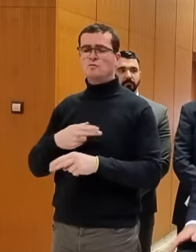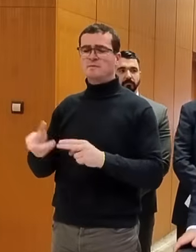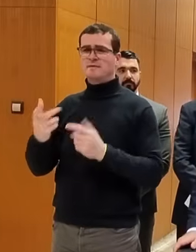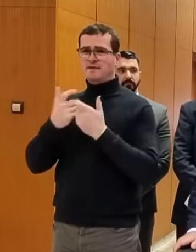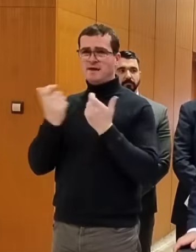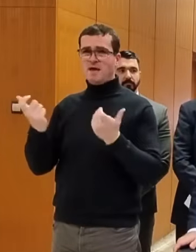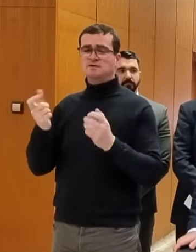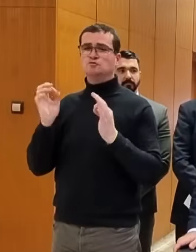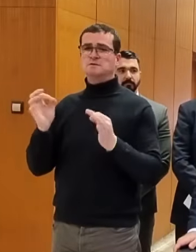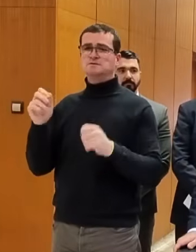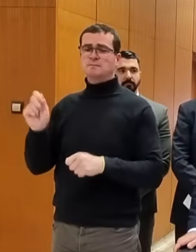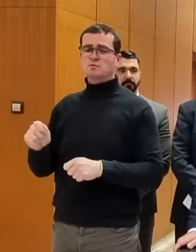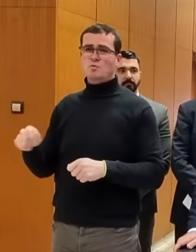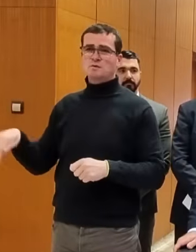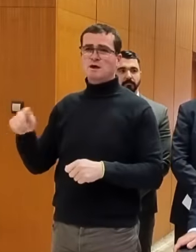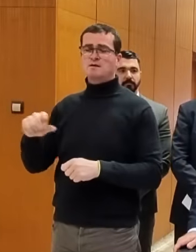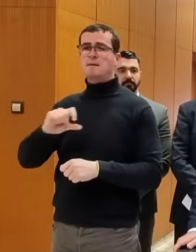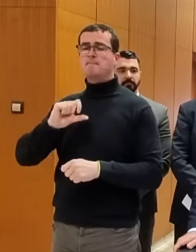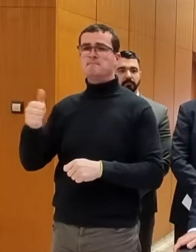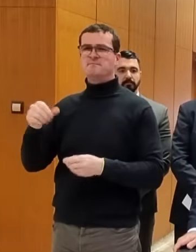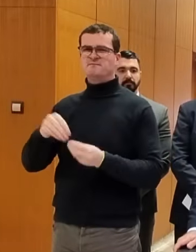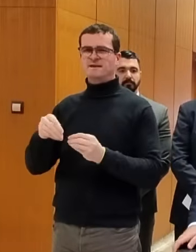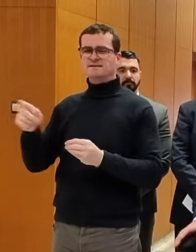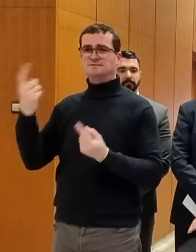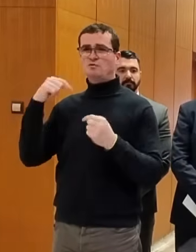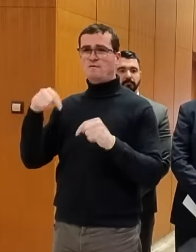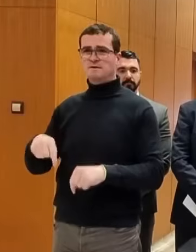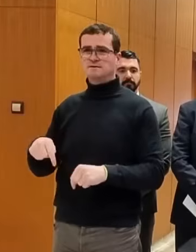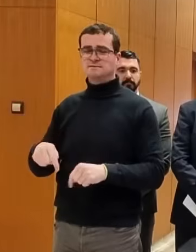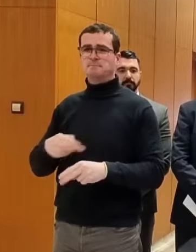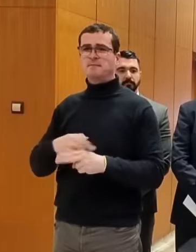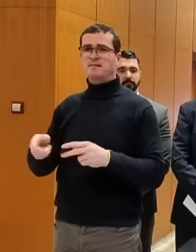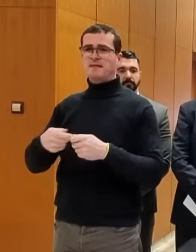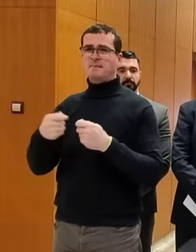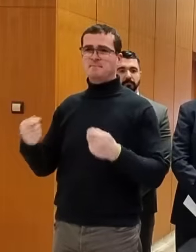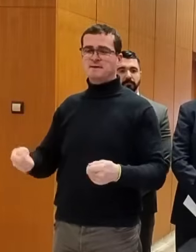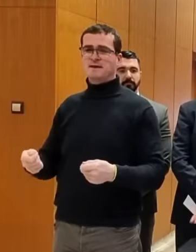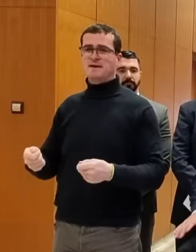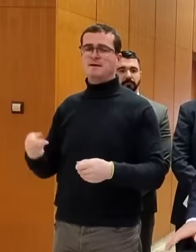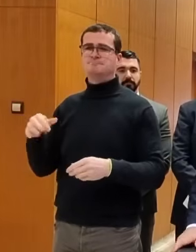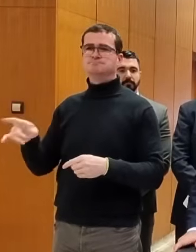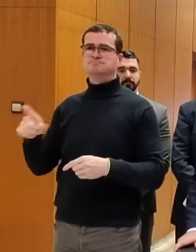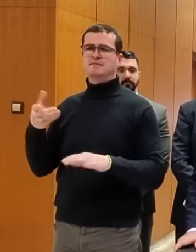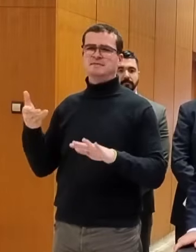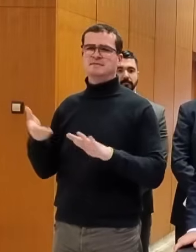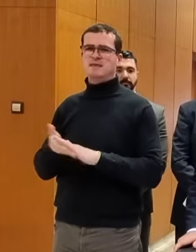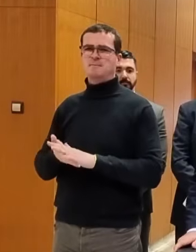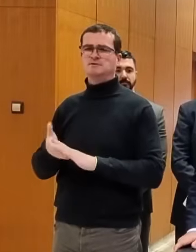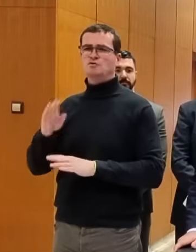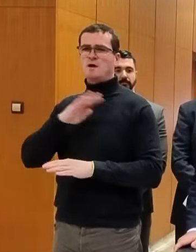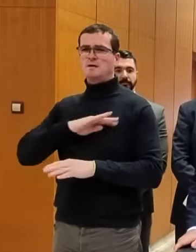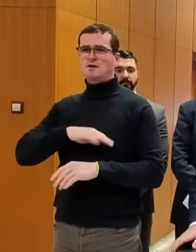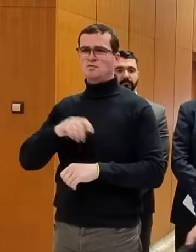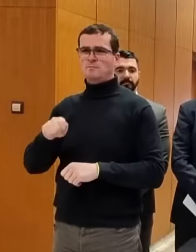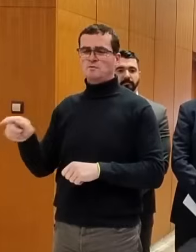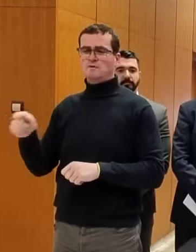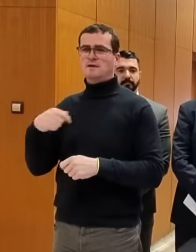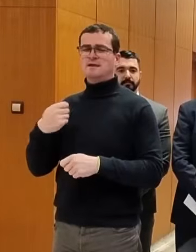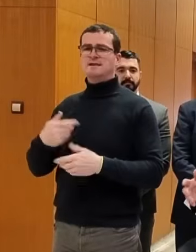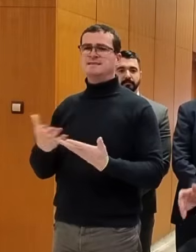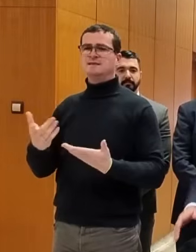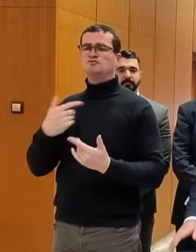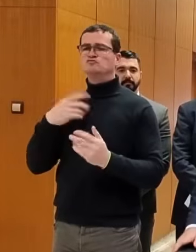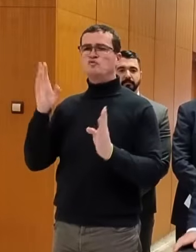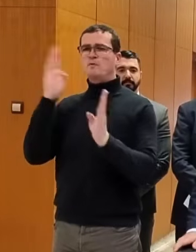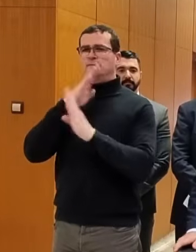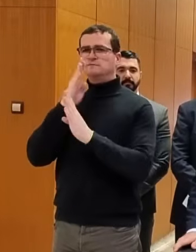úplne jasné, že špeciálna prokuratúra je prvok, ktorý na Slovensku v plnej miere je nahraditeľný generálnou prokuratúrou. Tu nič nejde